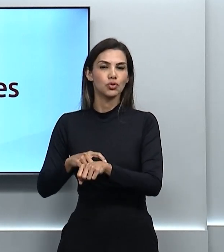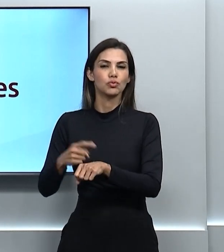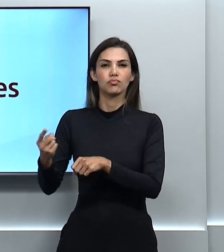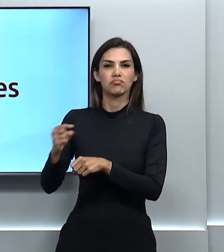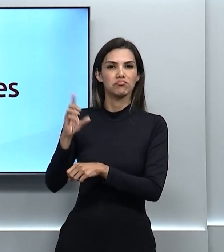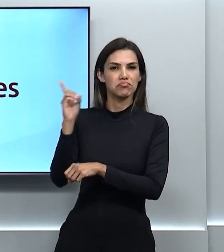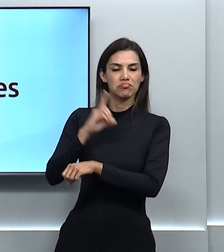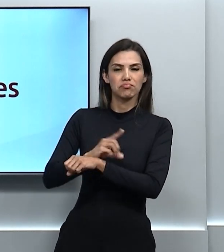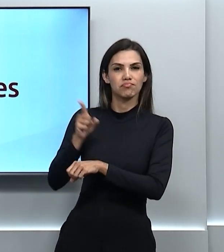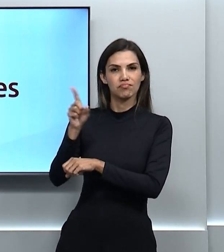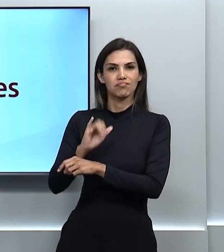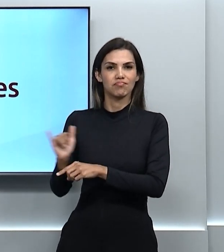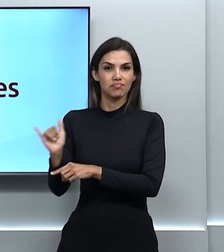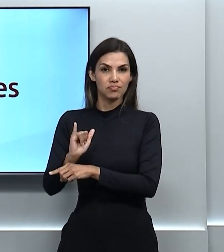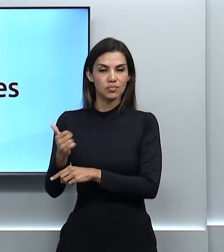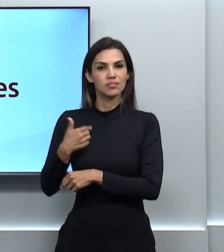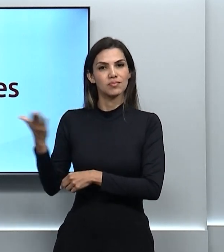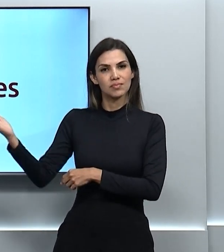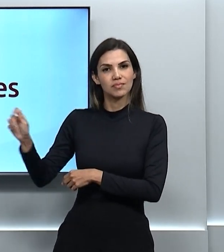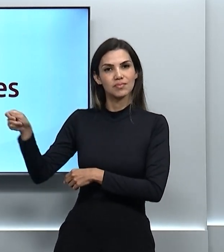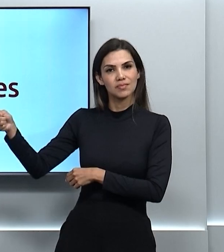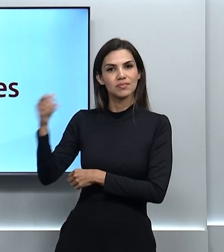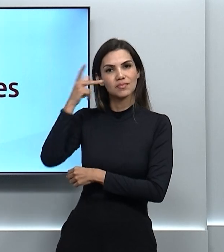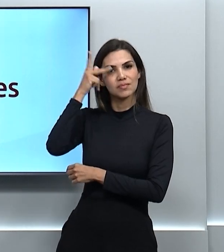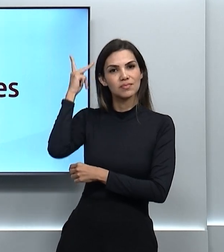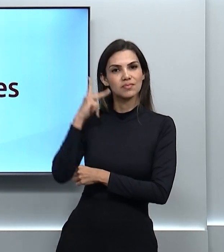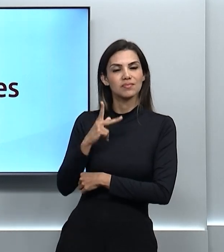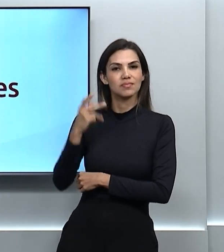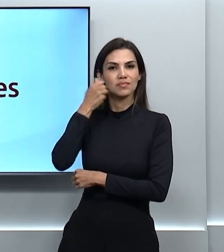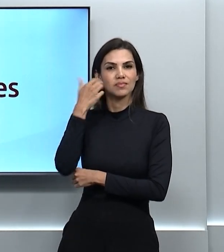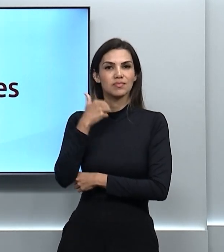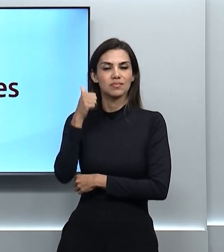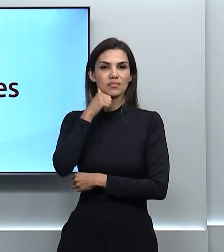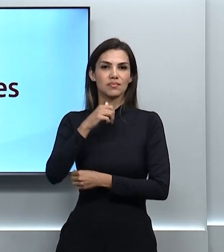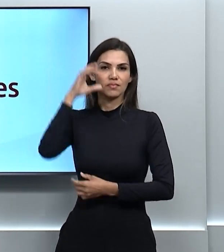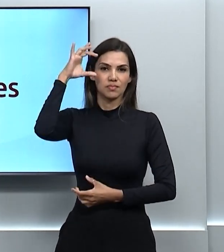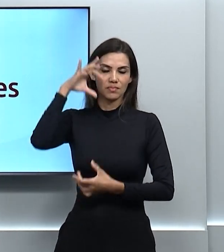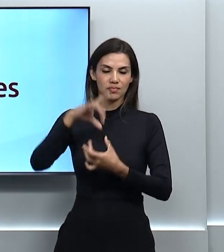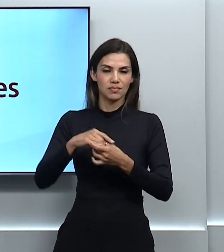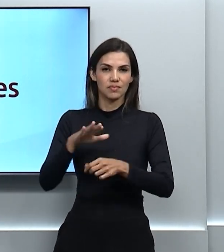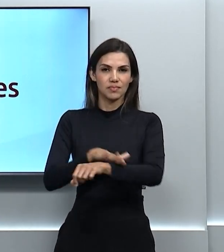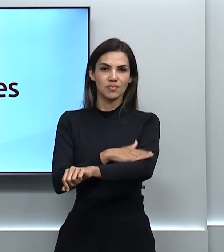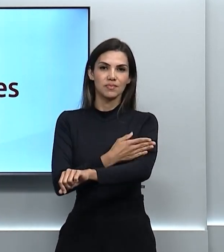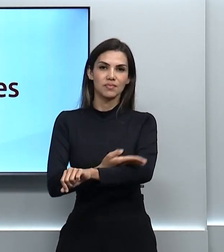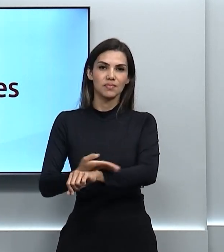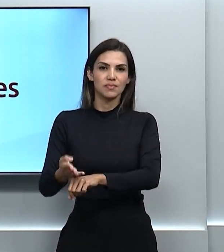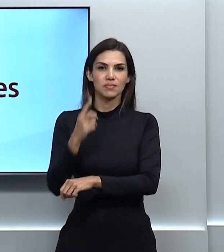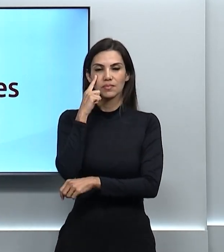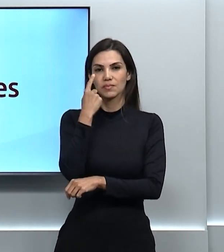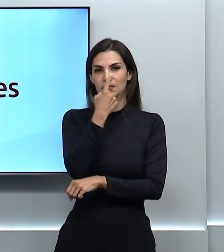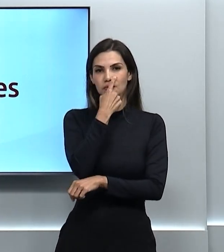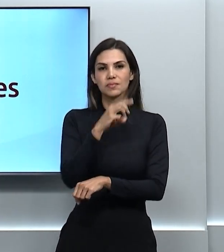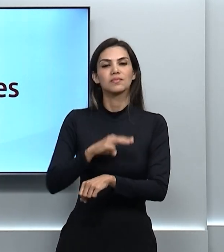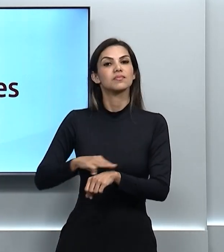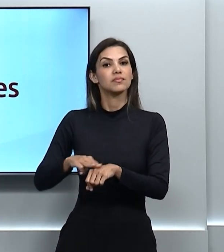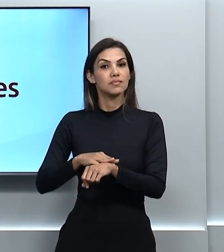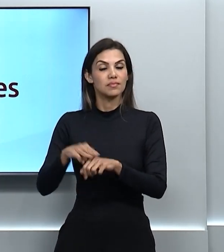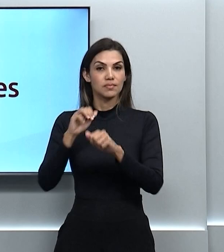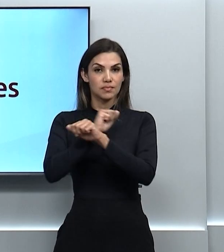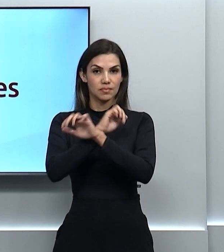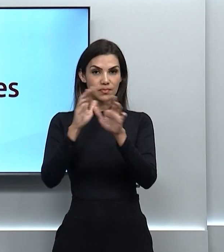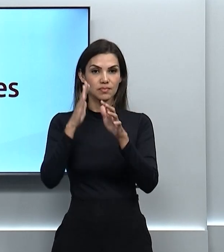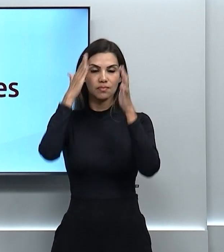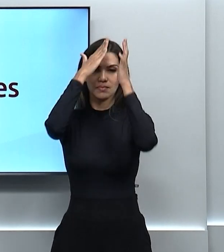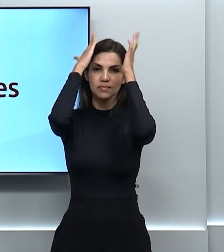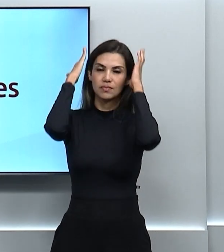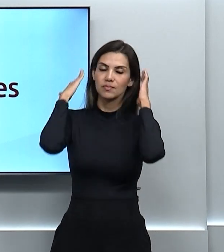no YouTube. Eu sou a Camila Maia, me descrevo como uma mulher cis, de pele clara, tenho os olhos castanhos claros,